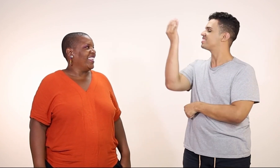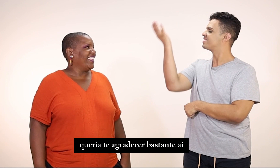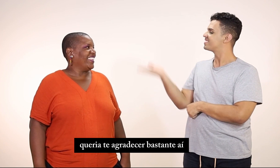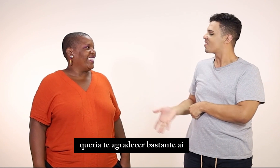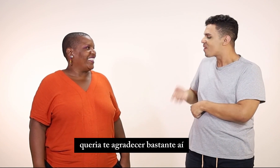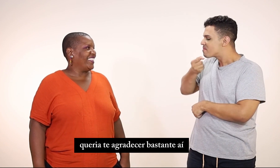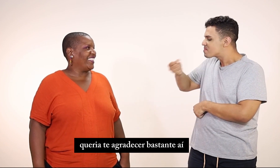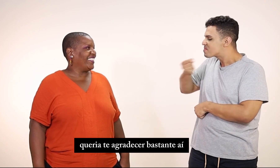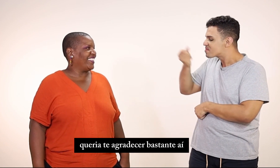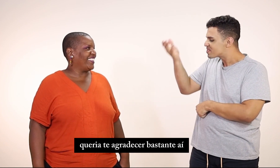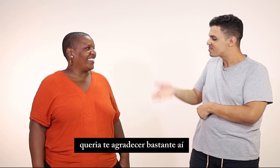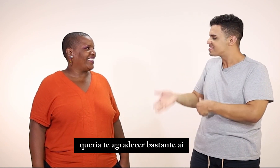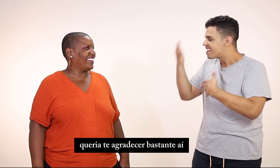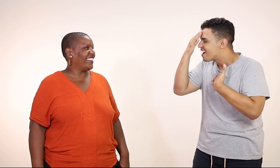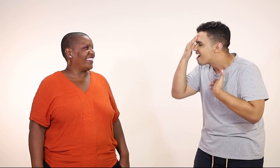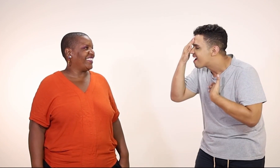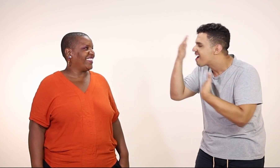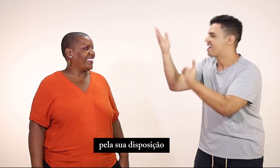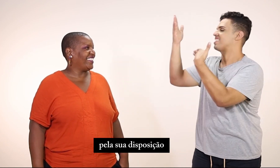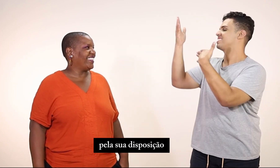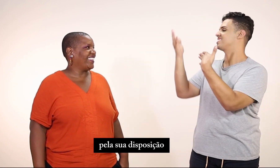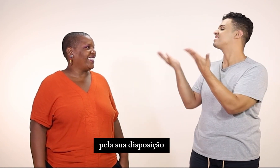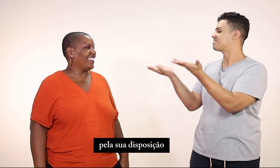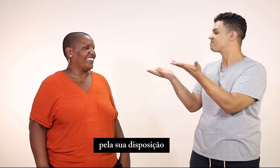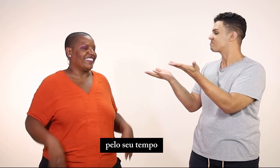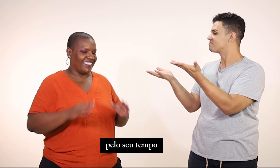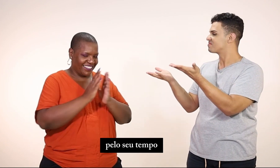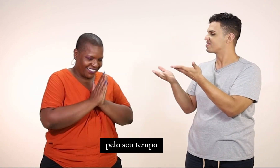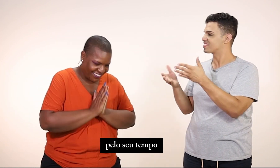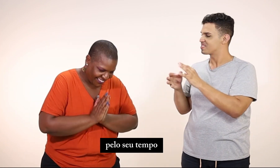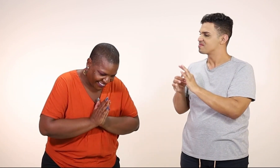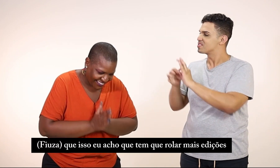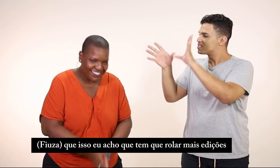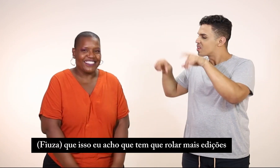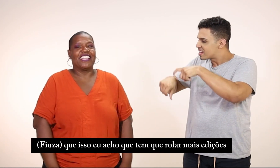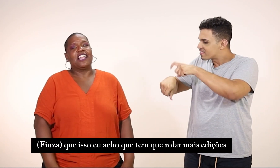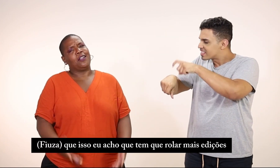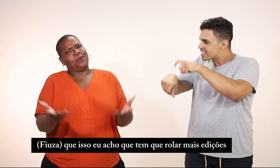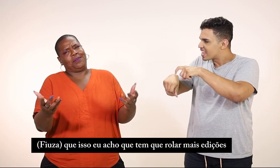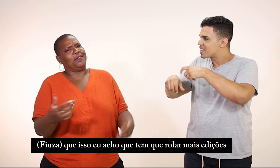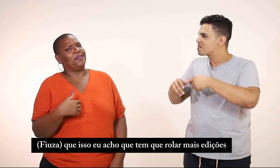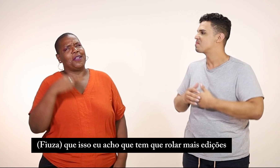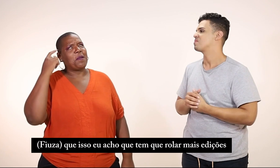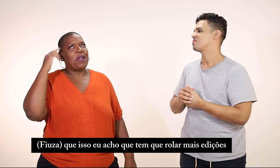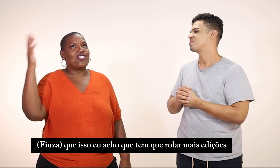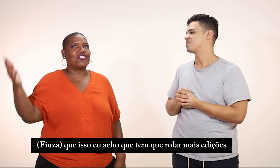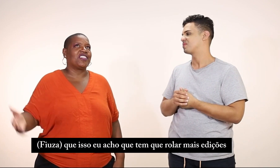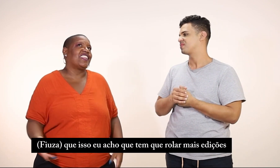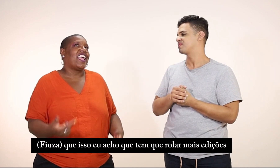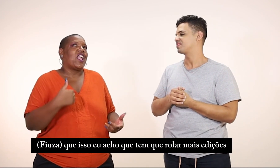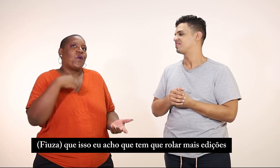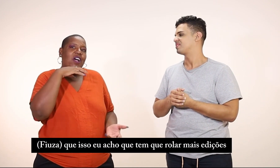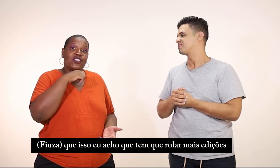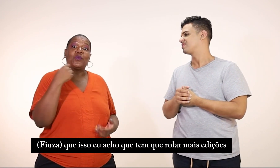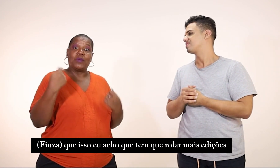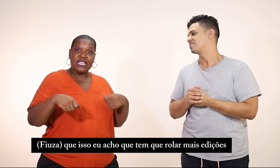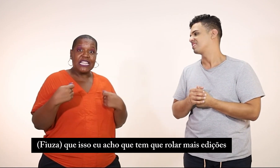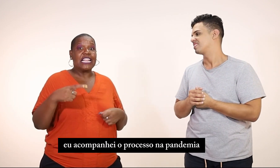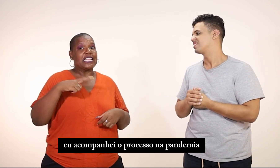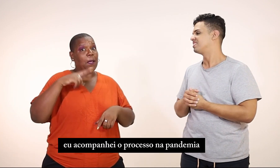te agradecer bastante aí pela sua disposição, pelo seu tempo. Que isso, eu acho que tem que rolar mais edições. Eu acompanhei